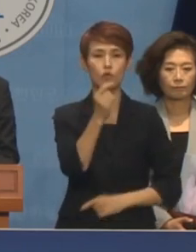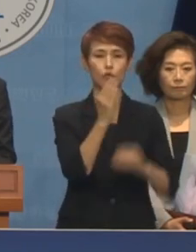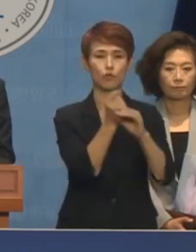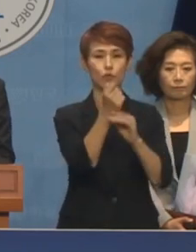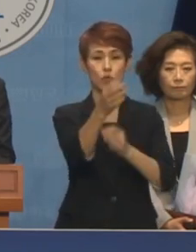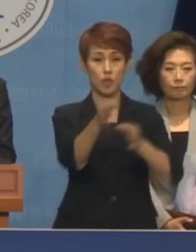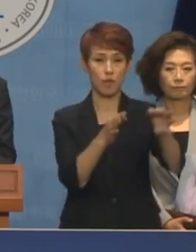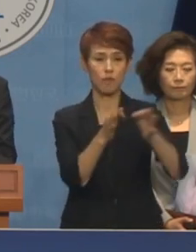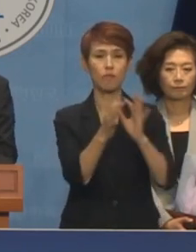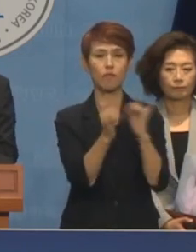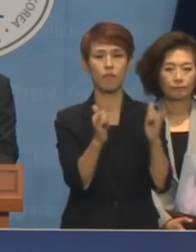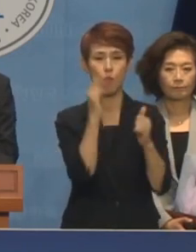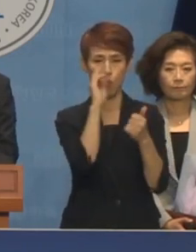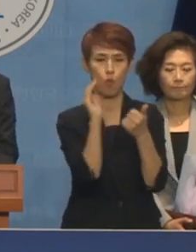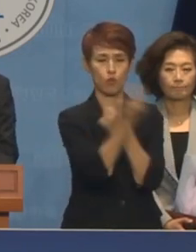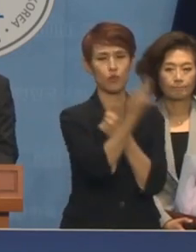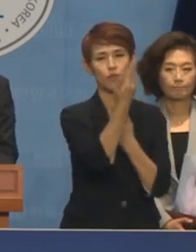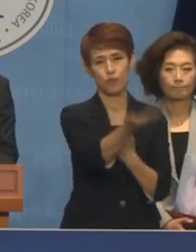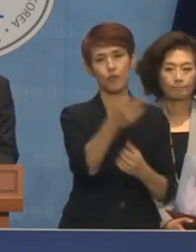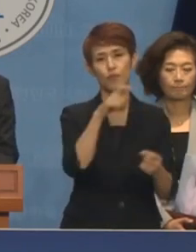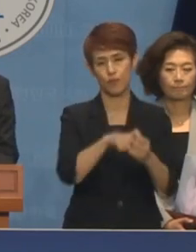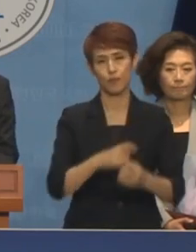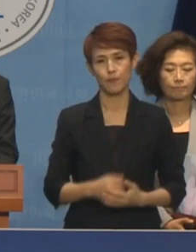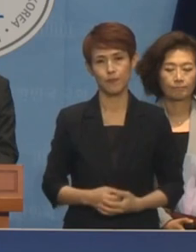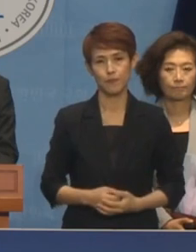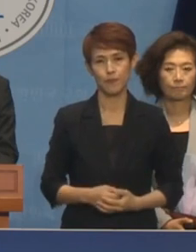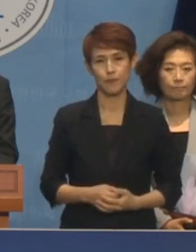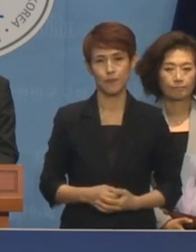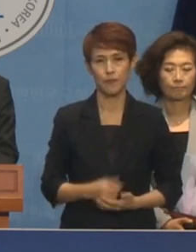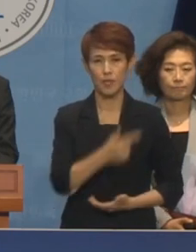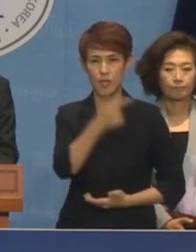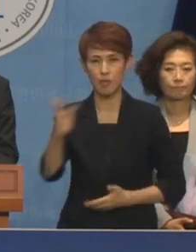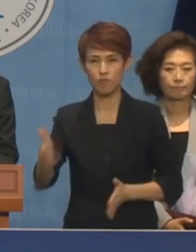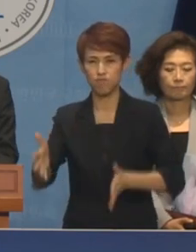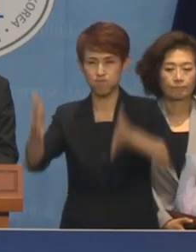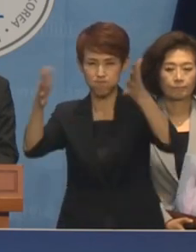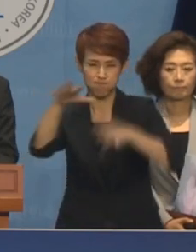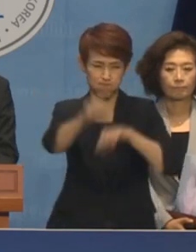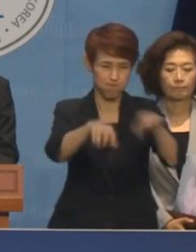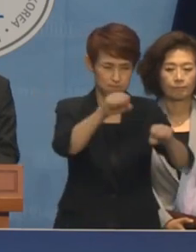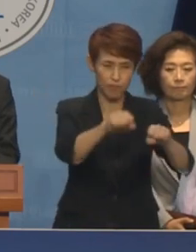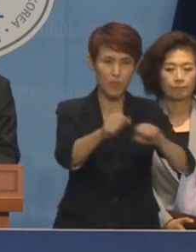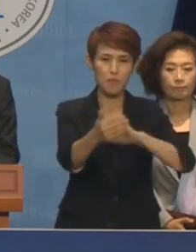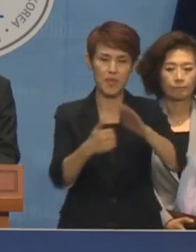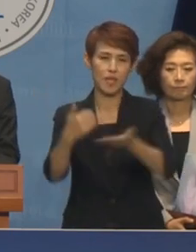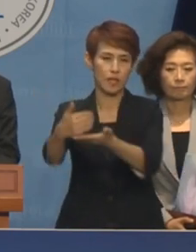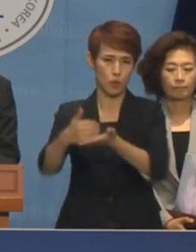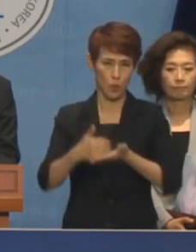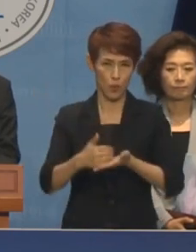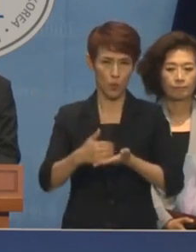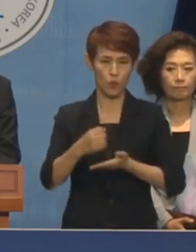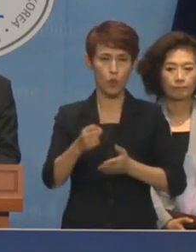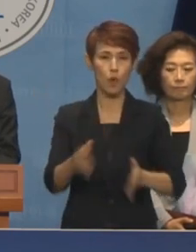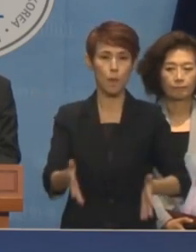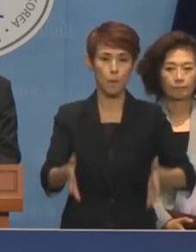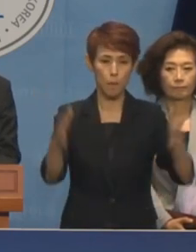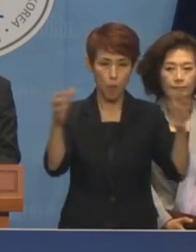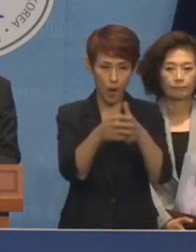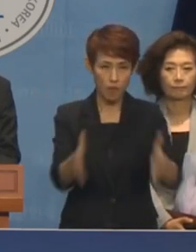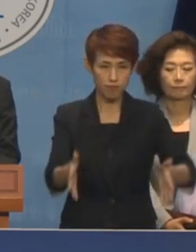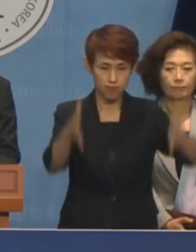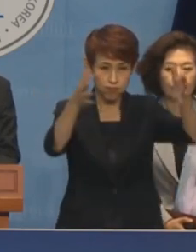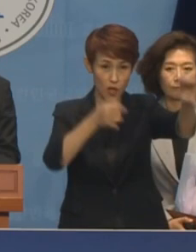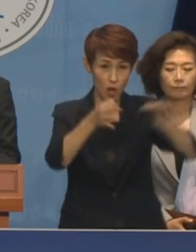보호하고자 만들어졌습니다. 대규모 점포 입지의 사전 검토 및 등록제도 합리화와 함께 복합 쇼핑몰을 영업 제한